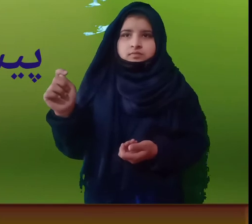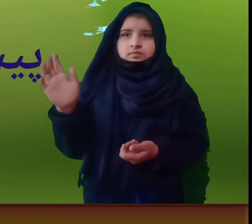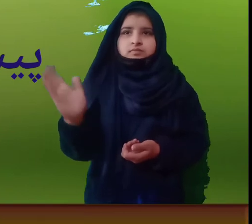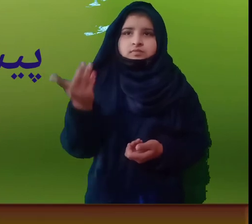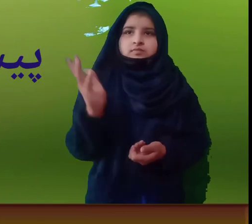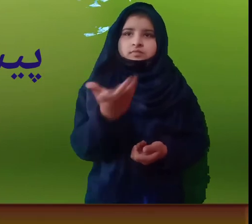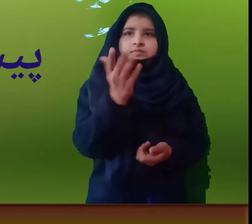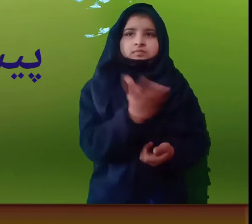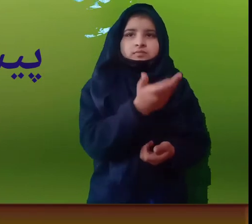पेशे